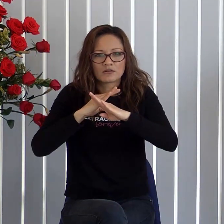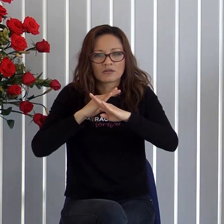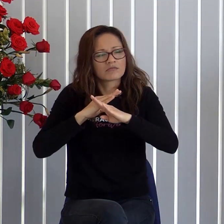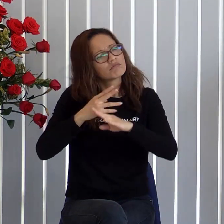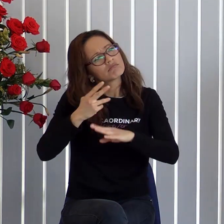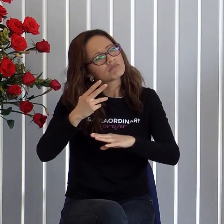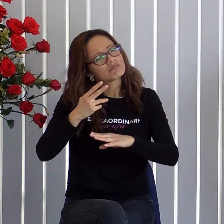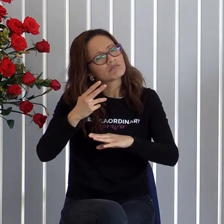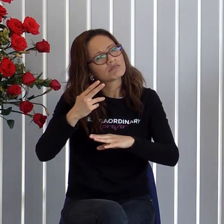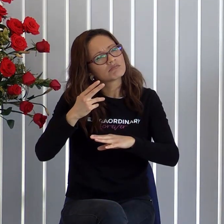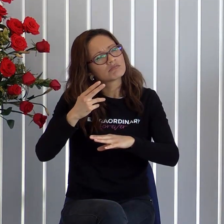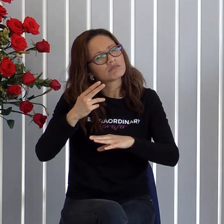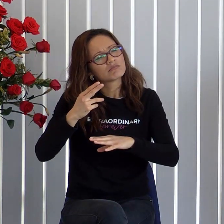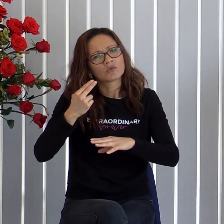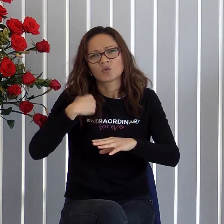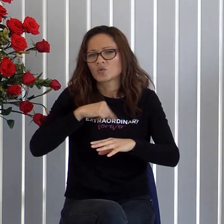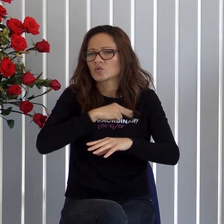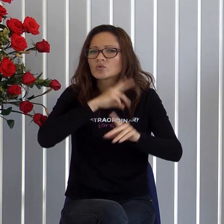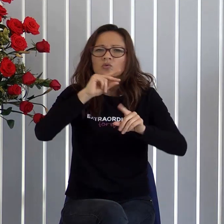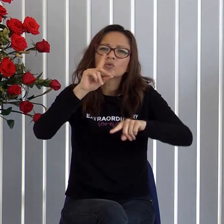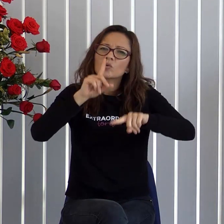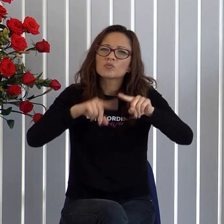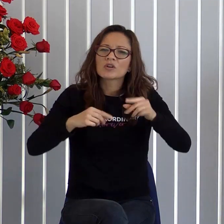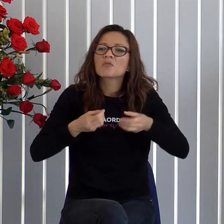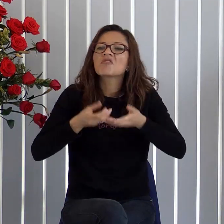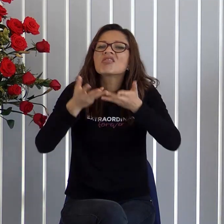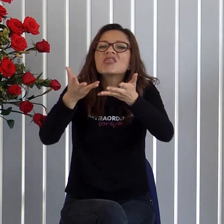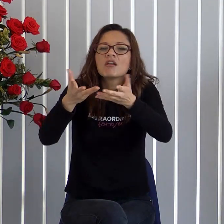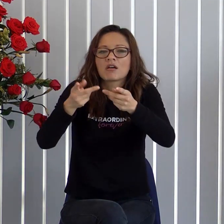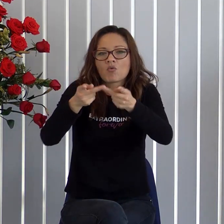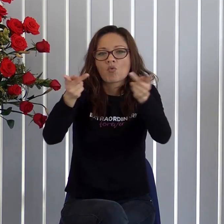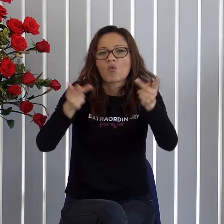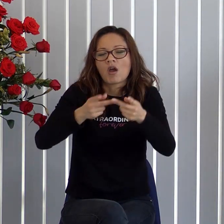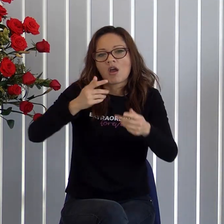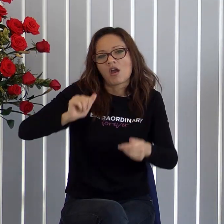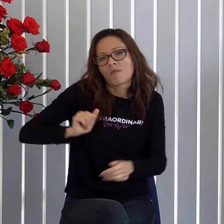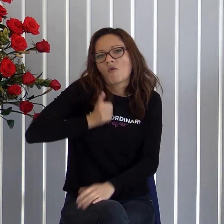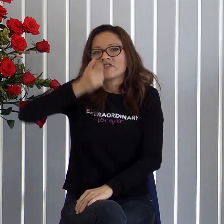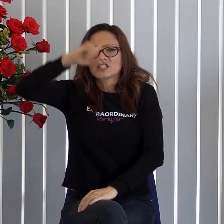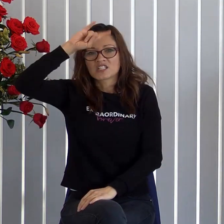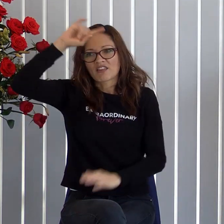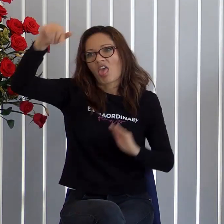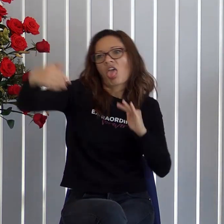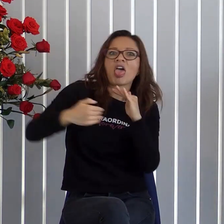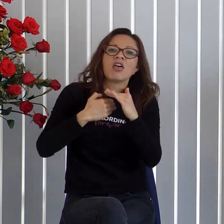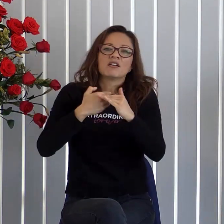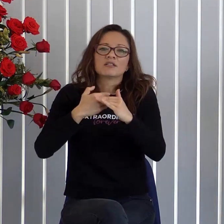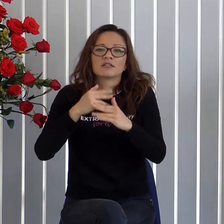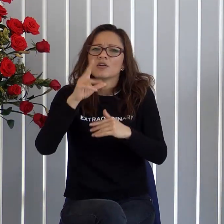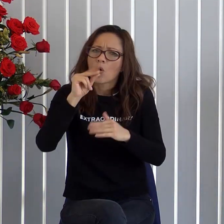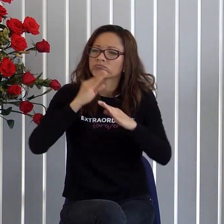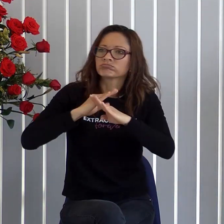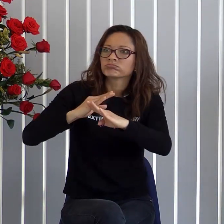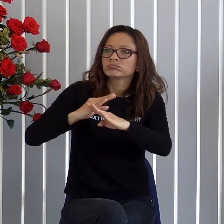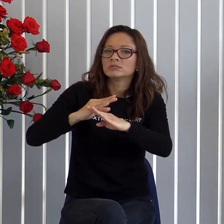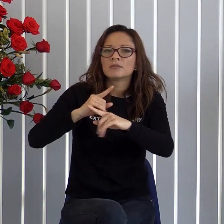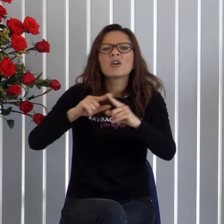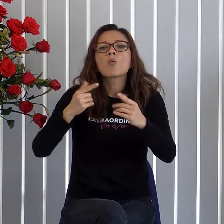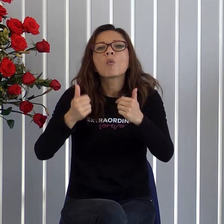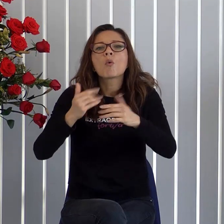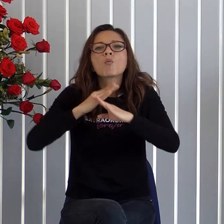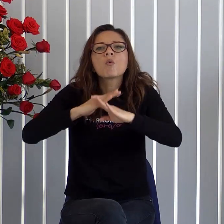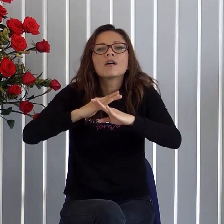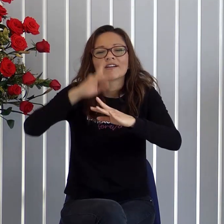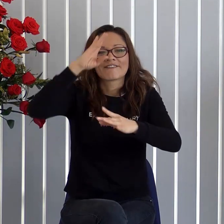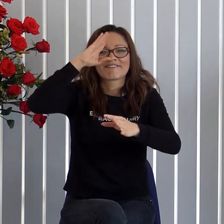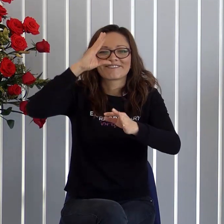Que nosotros no podemos dar lugar a que el enemigo realmente obre. Pero ¿qué es lo que nos guarda?